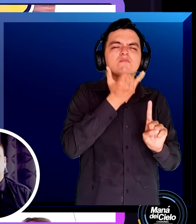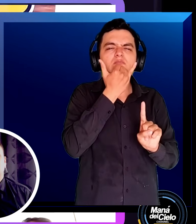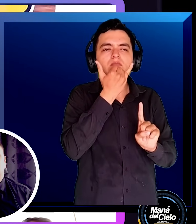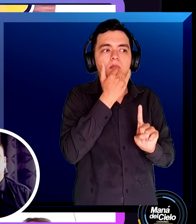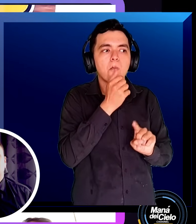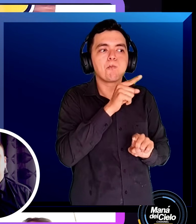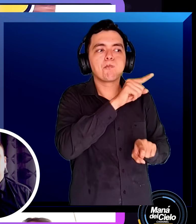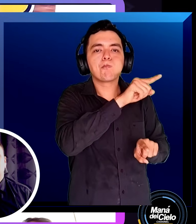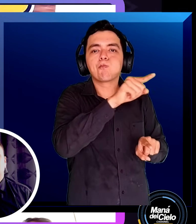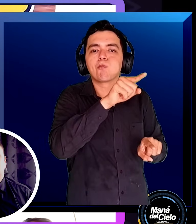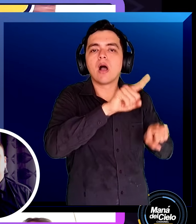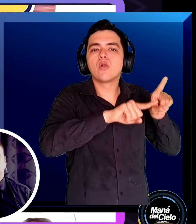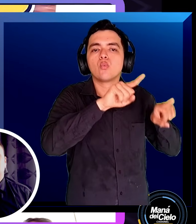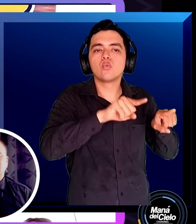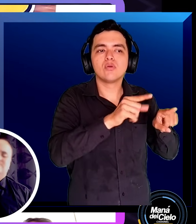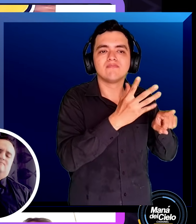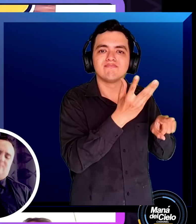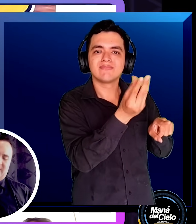Esdras dice,